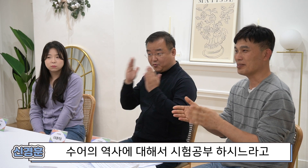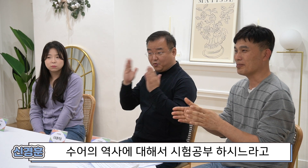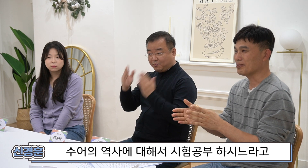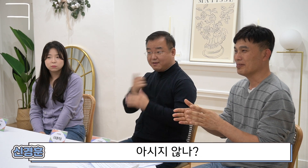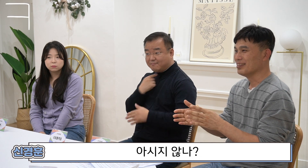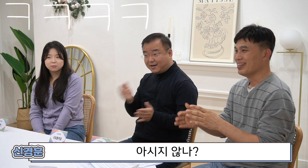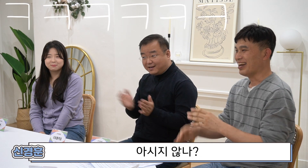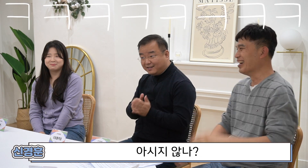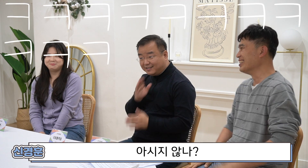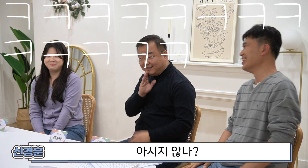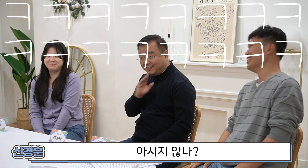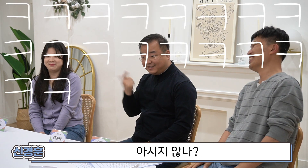시험공부만이라고.